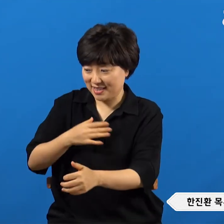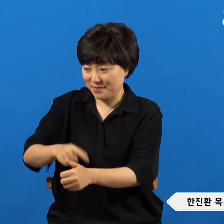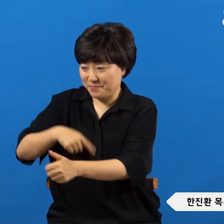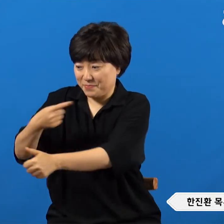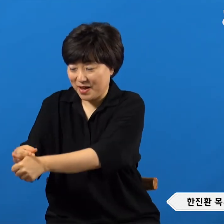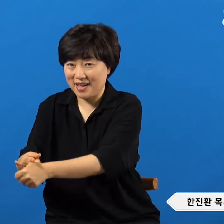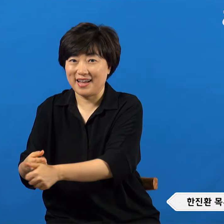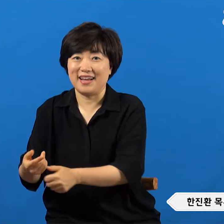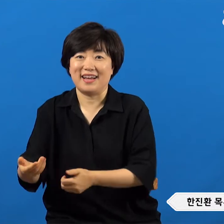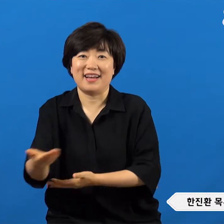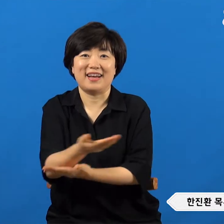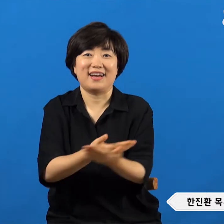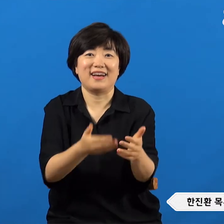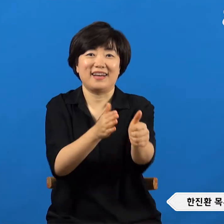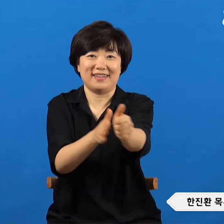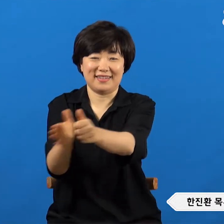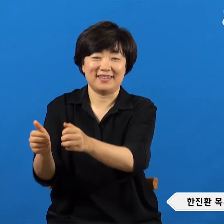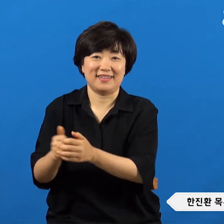함께 어울리십시오.